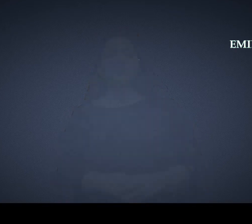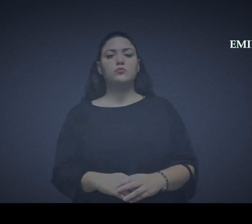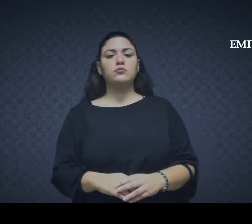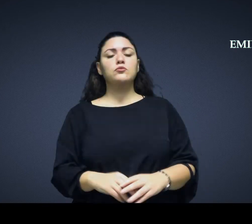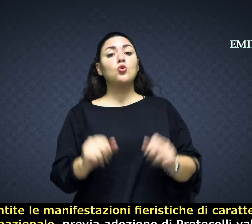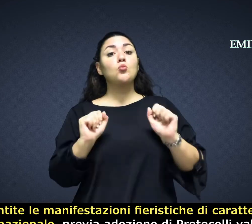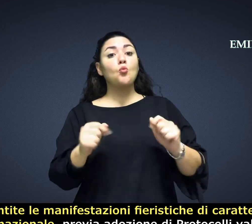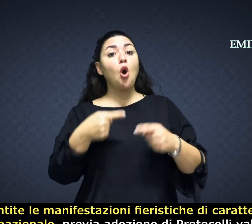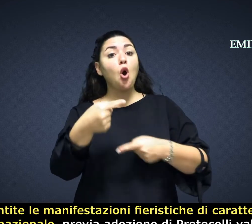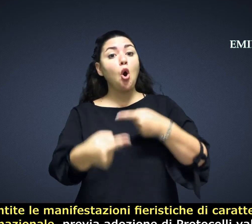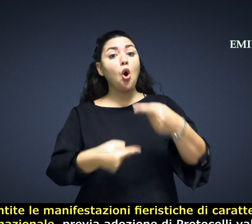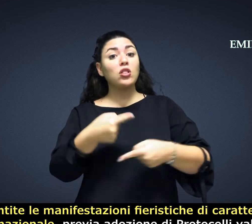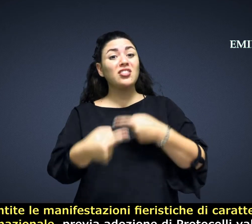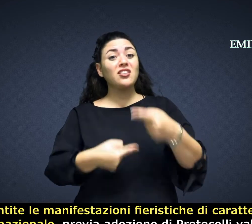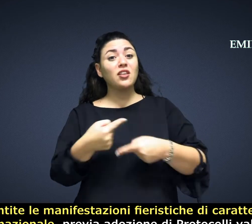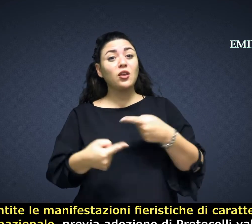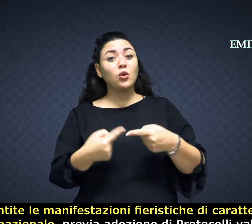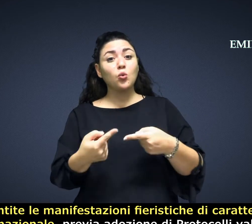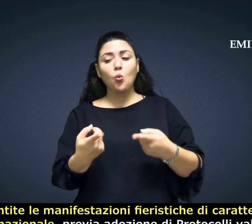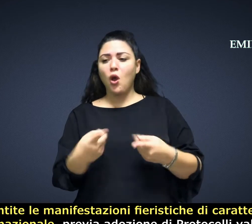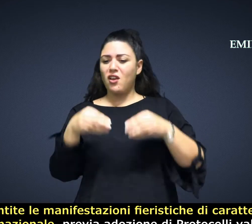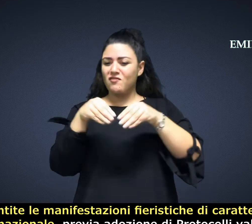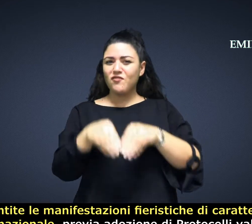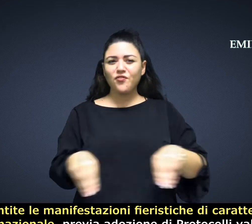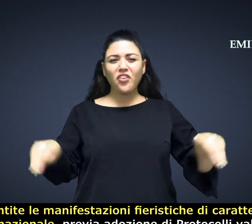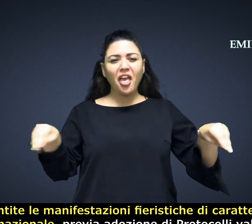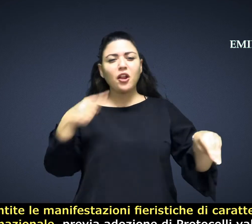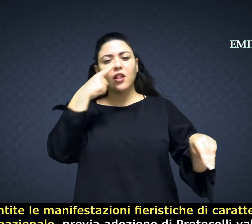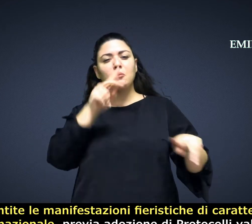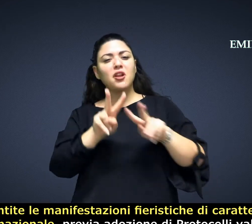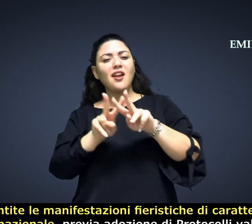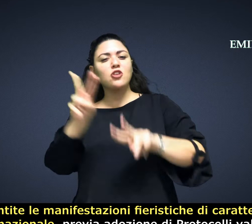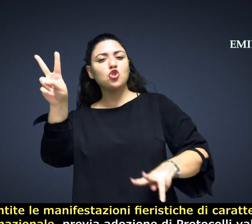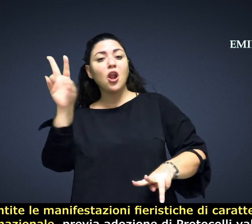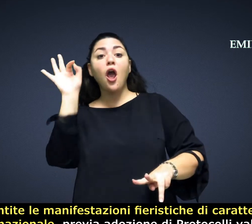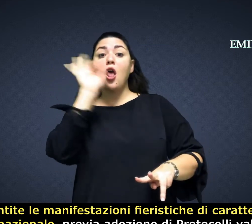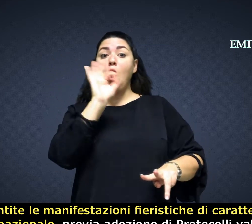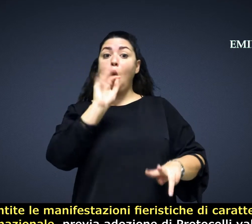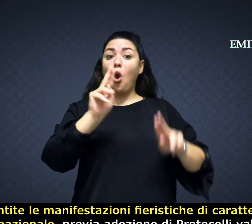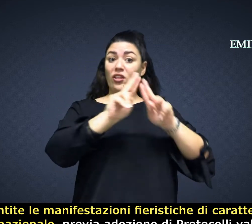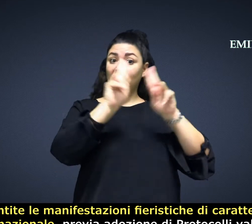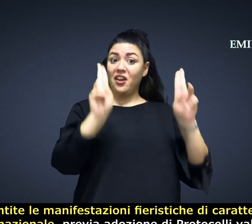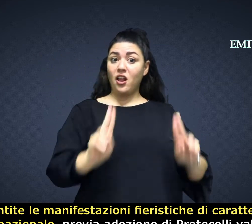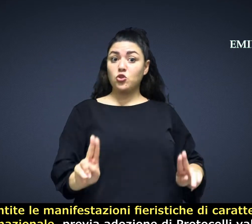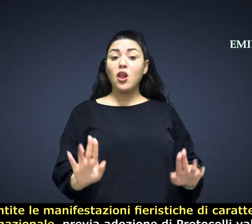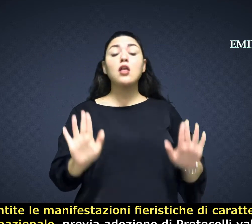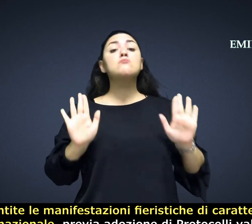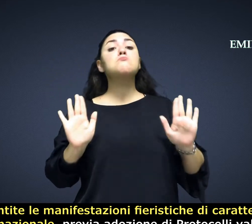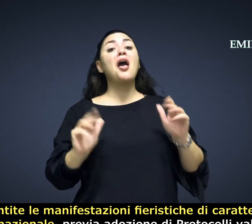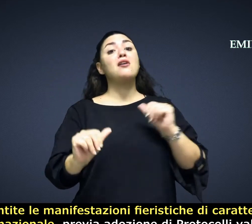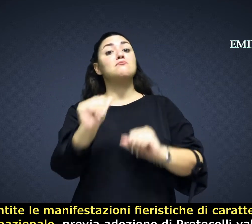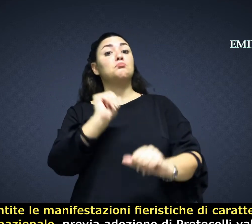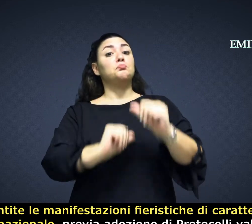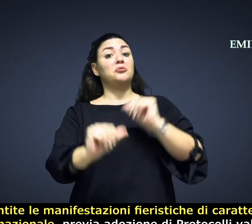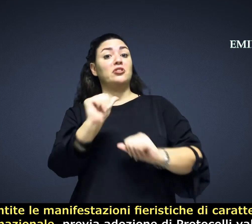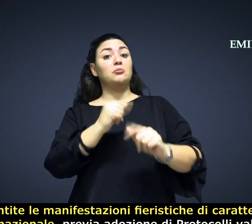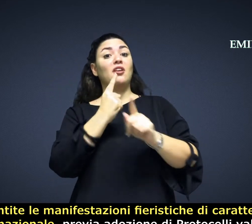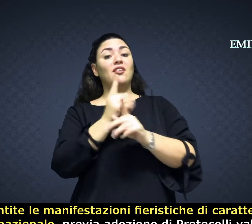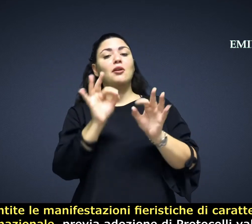le manifestazioni fieristiche di carattere nazionale e internazionale, previa adozione di protocolli validati dal Comitato